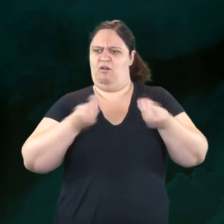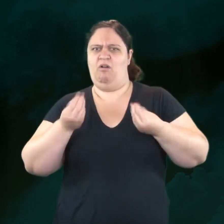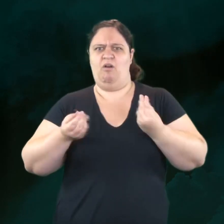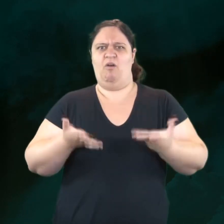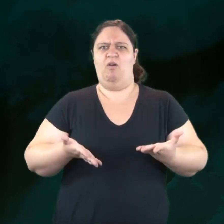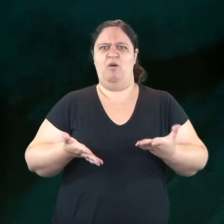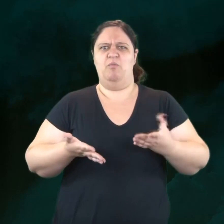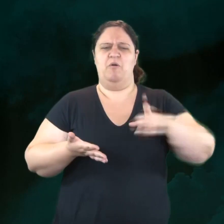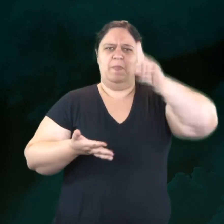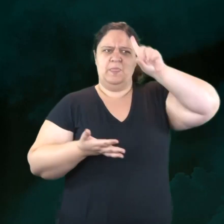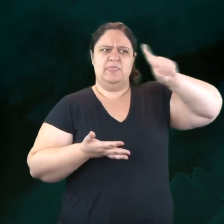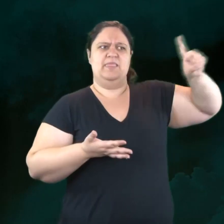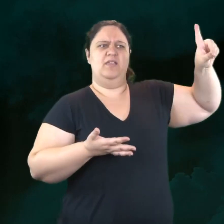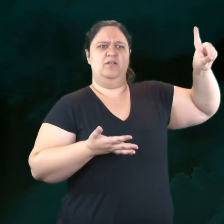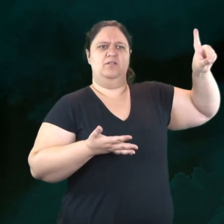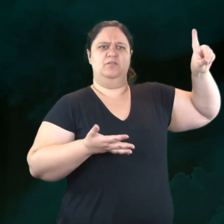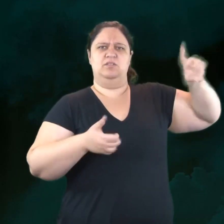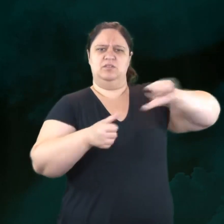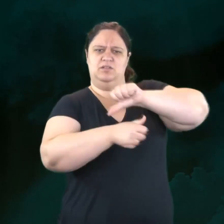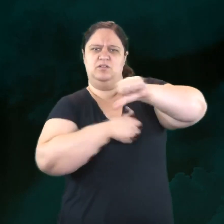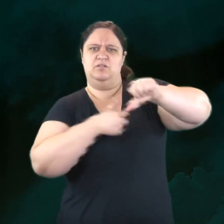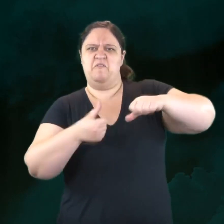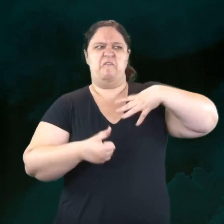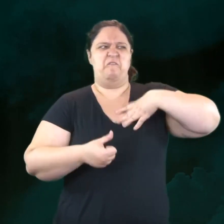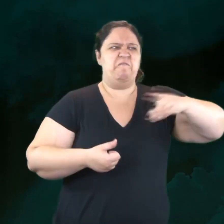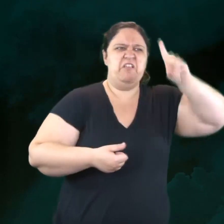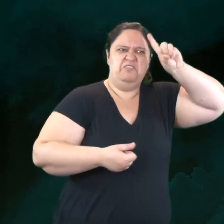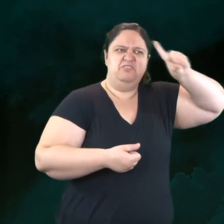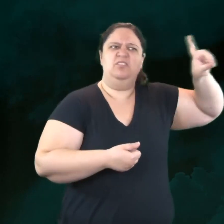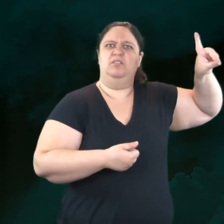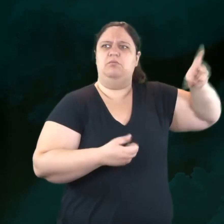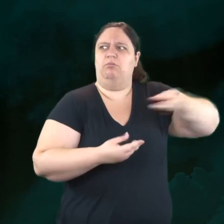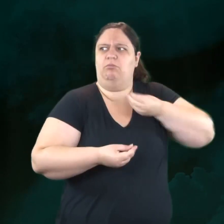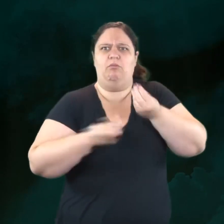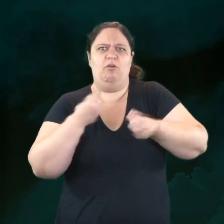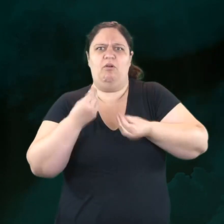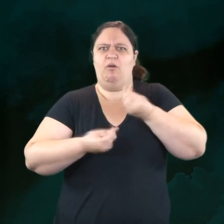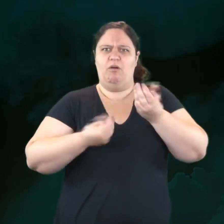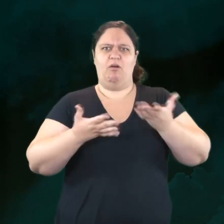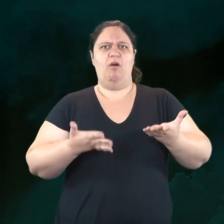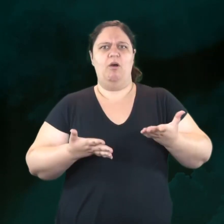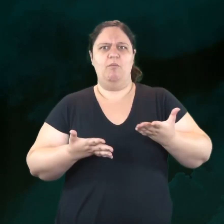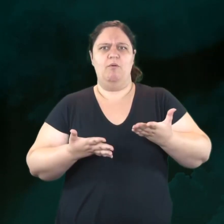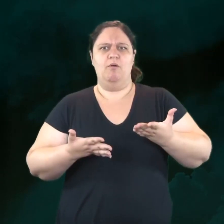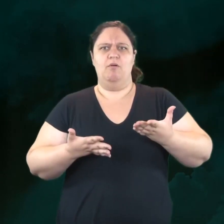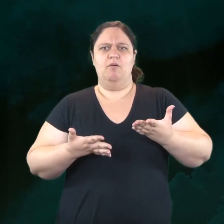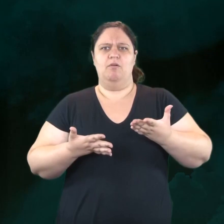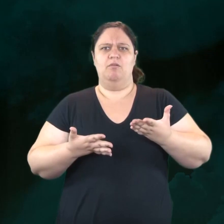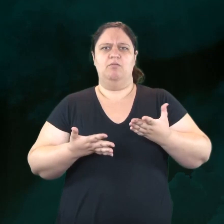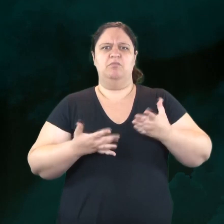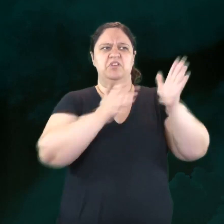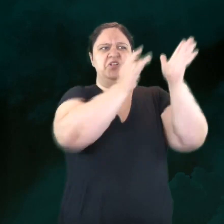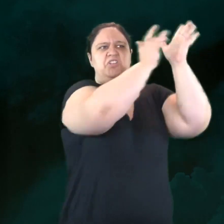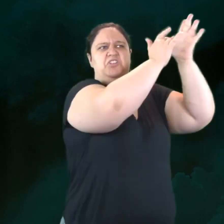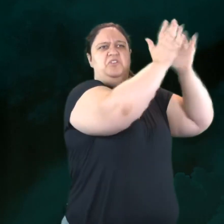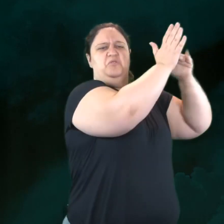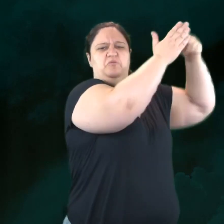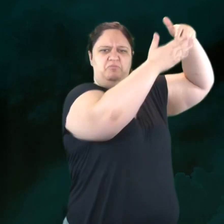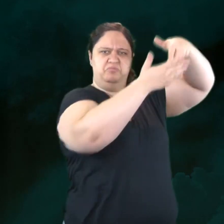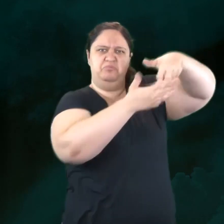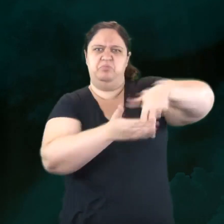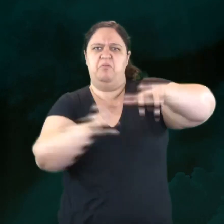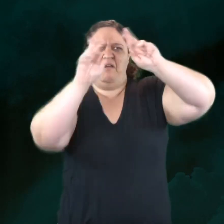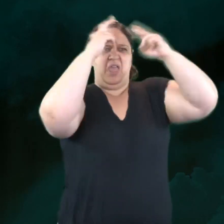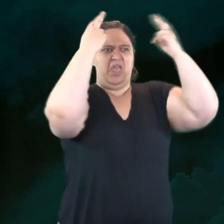Deus fez o seu Filho, né, o Senhor e Cristo, e Ele voltará para estabelecer seu reino aqui na terra, o